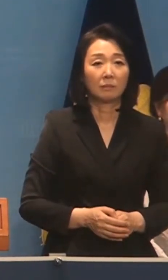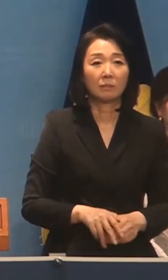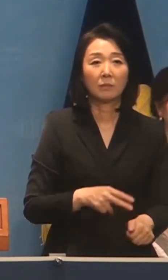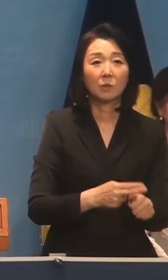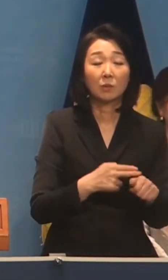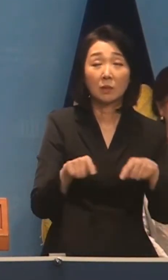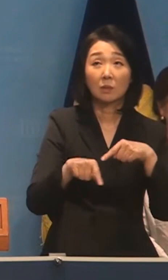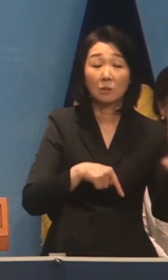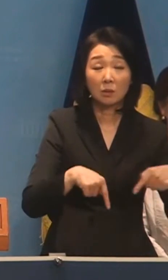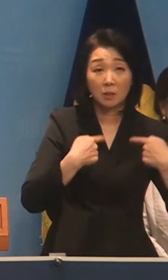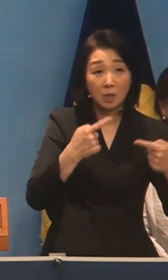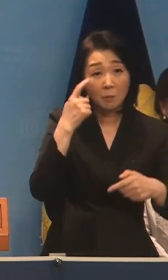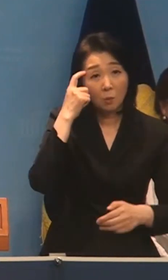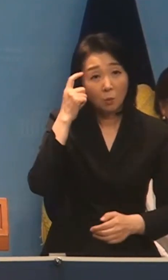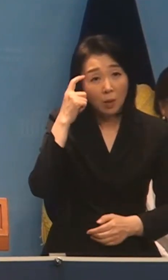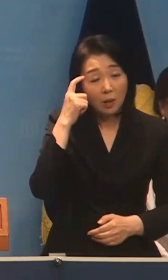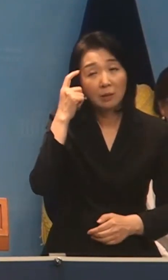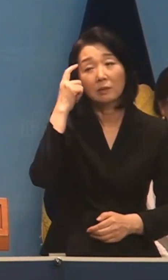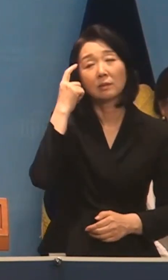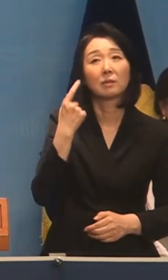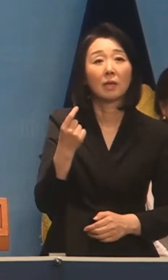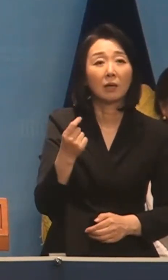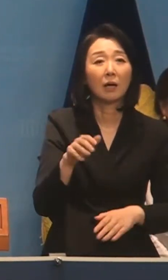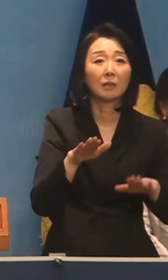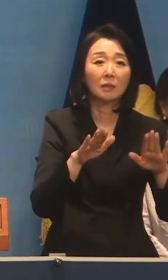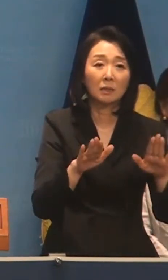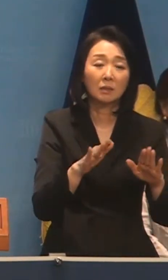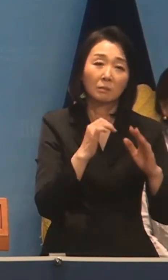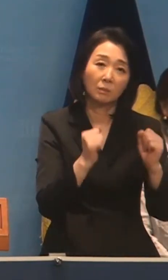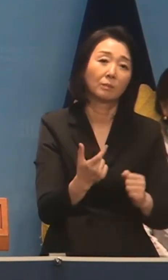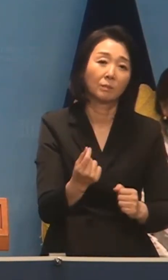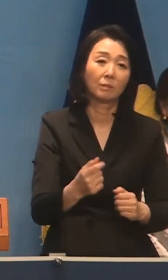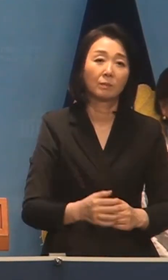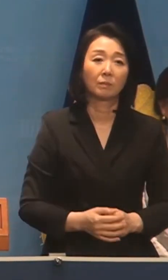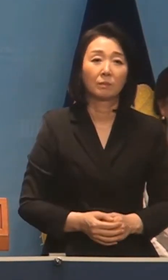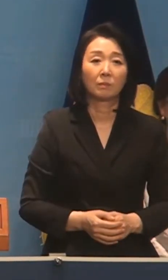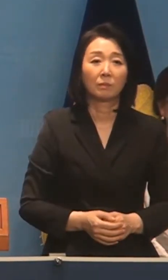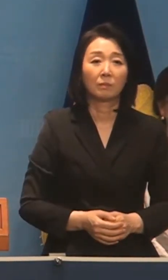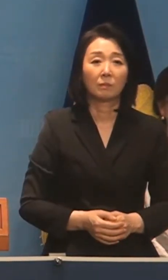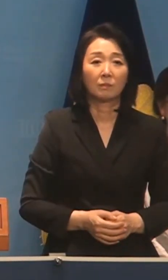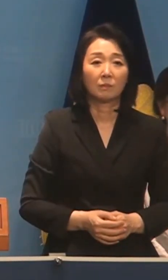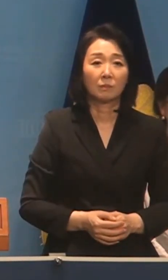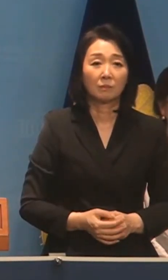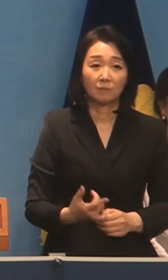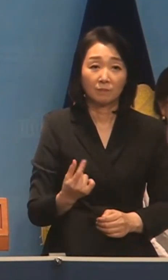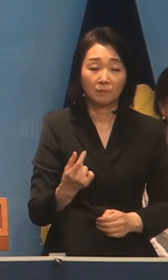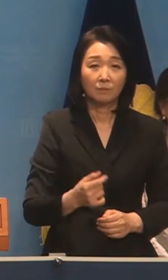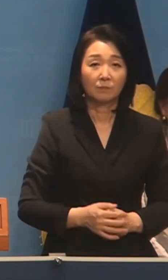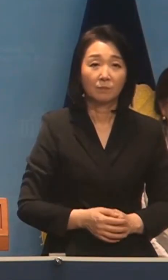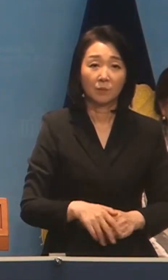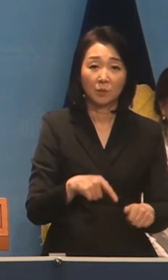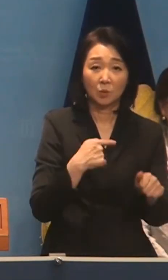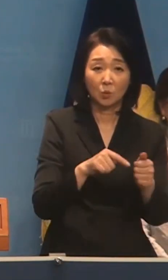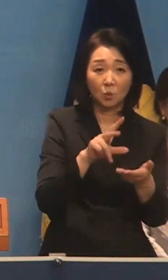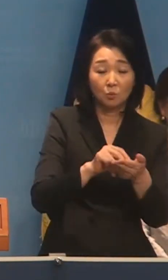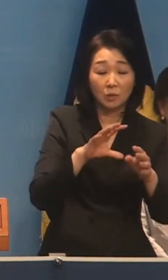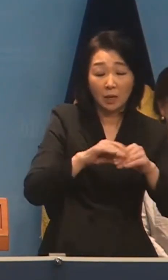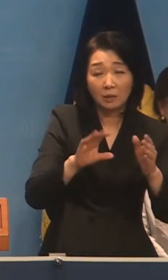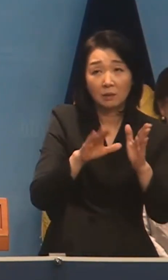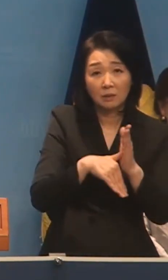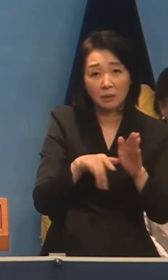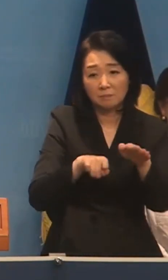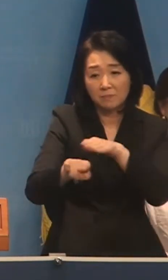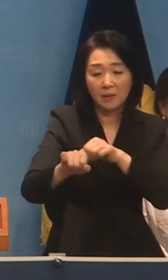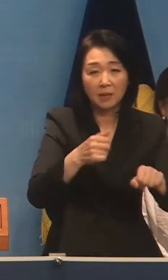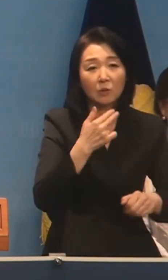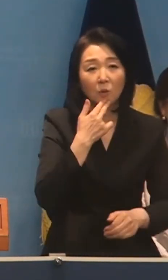교사들이 정치에 왜 참여해야 하느냐는 인식이 여전히 존재하는 걸 알고 있습니다. 맞습니다. 교육 문제 해결에 굳이 나서지